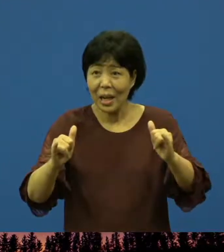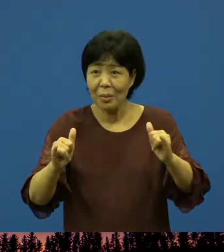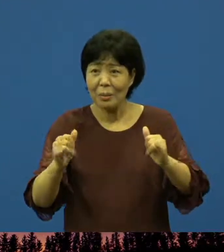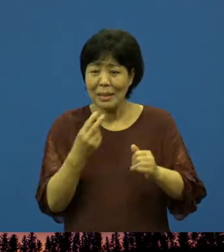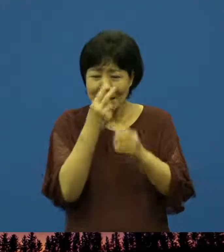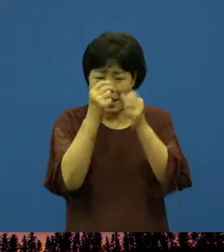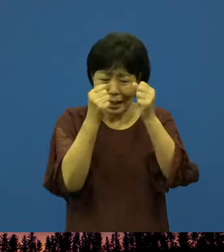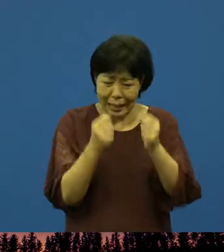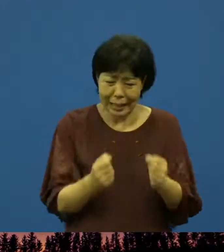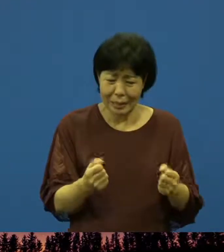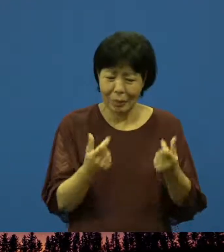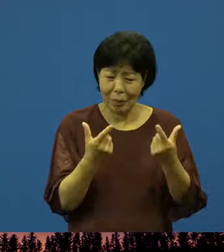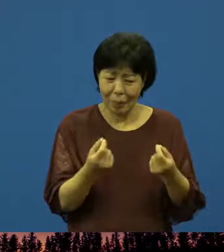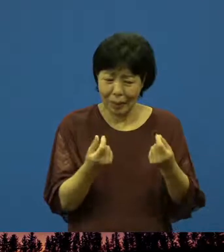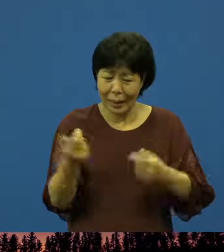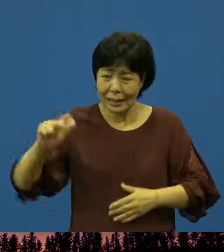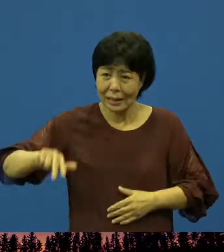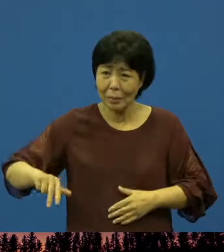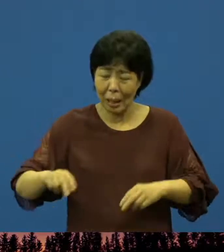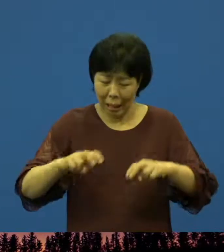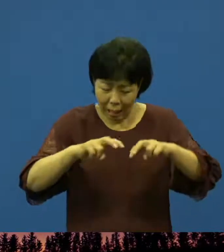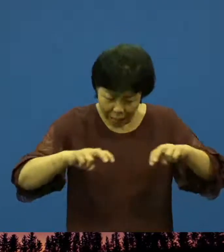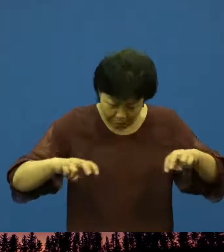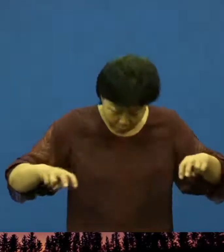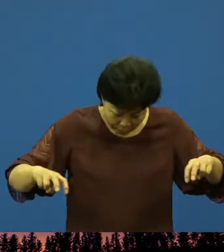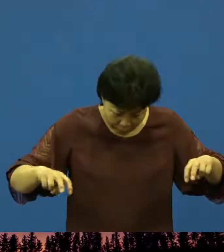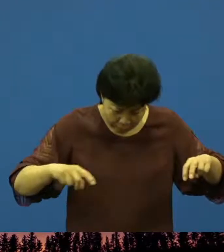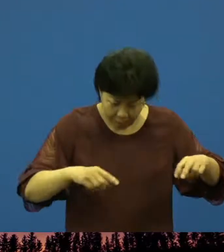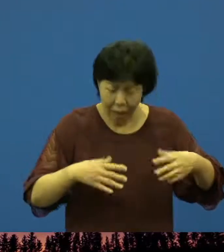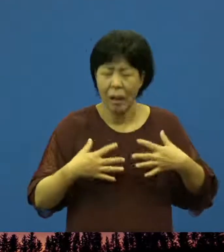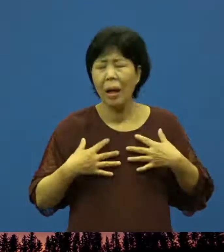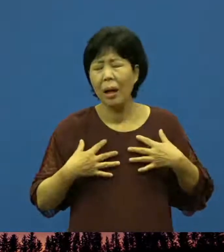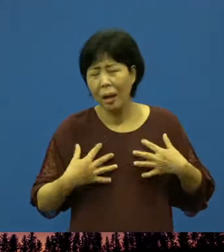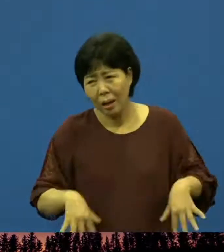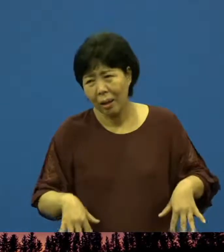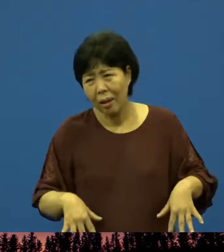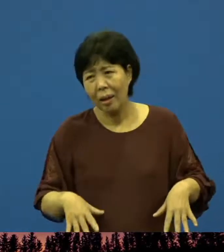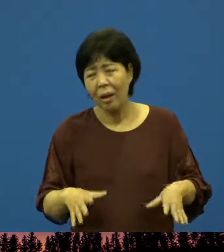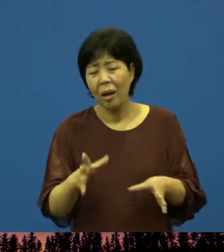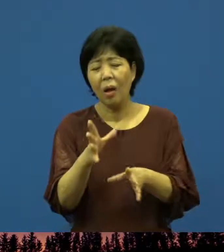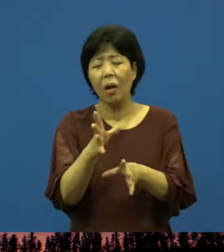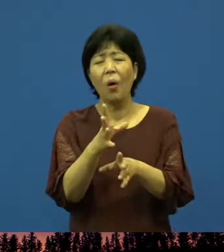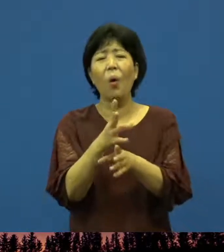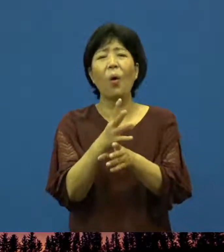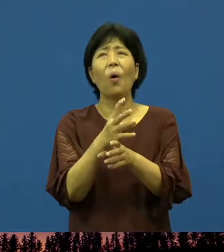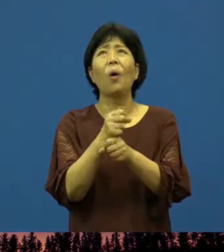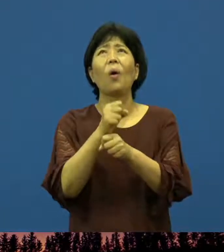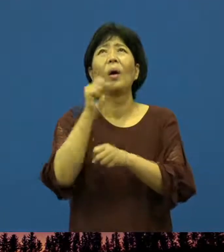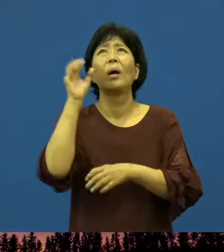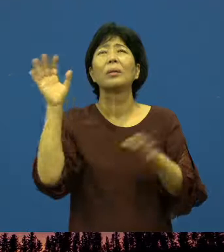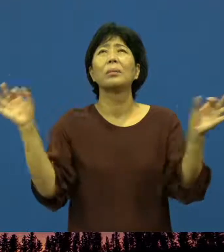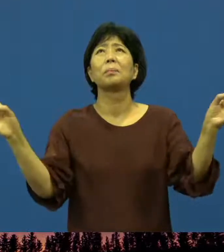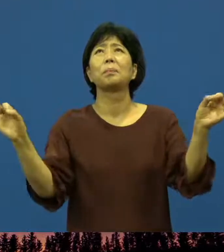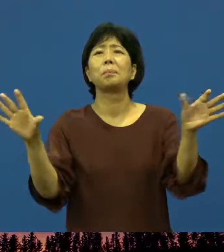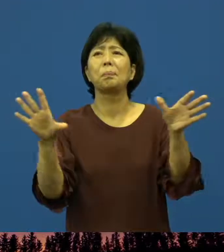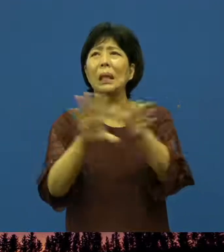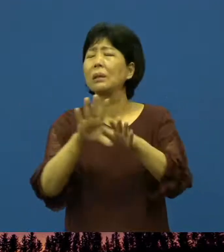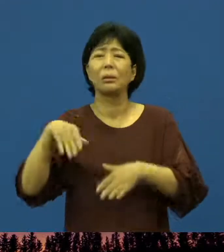그게 매우 부실한 생명이에요. 언제 소멸할지 모르는 그런 생명을 다 가지고 있는